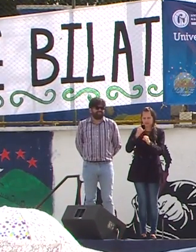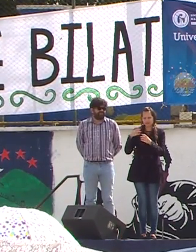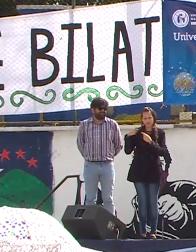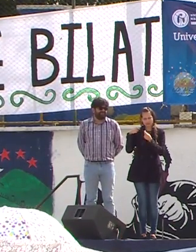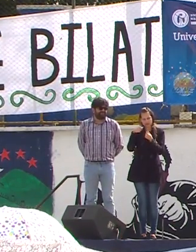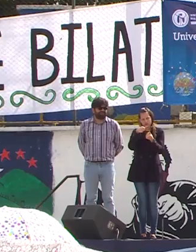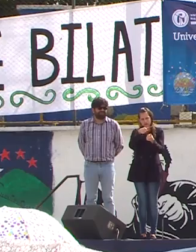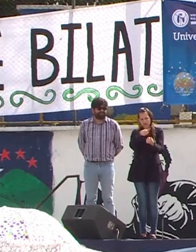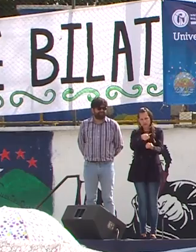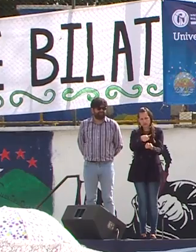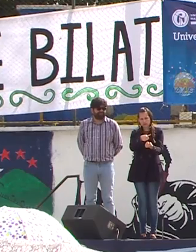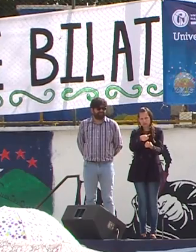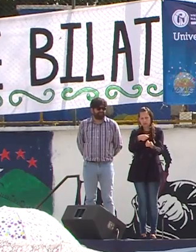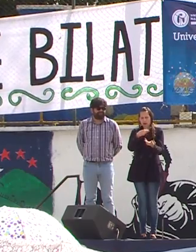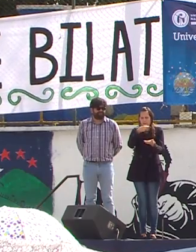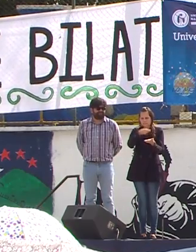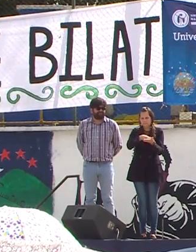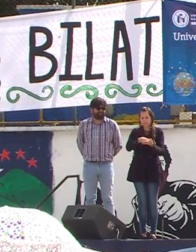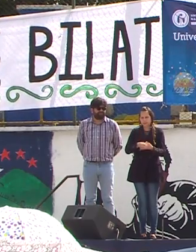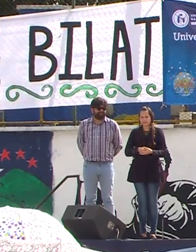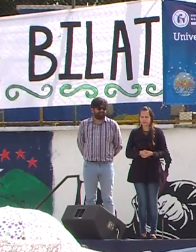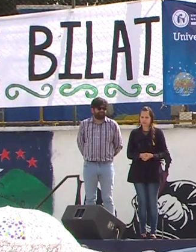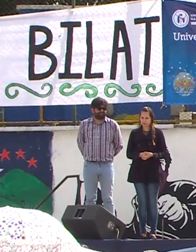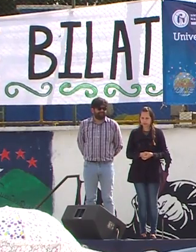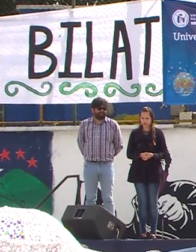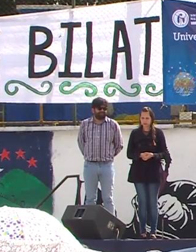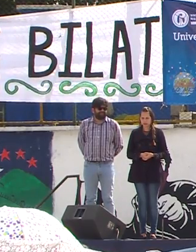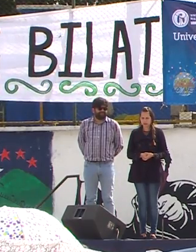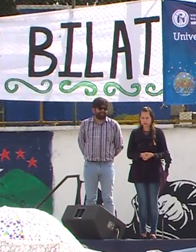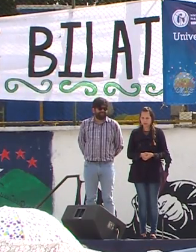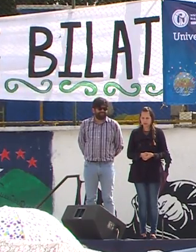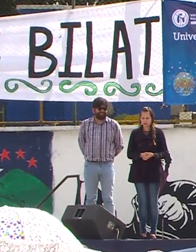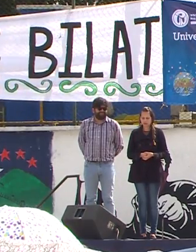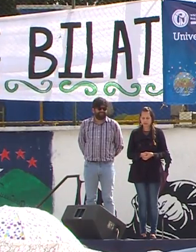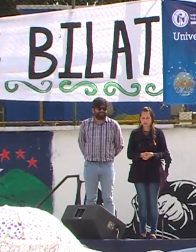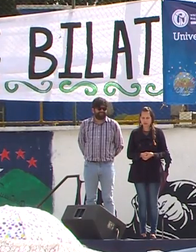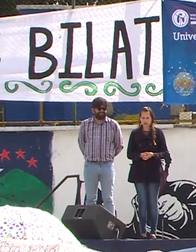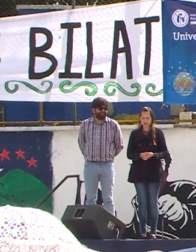financieramente reconocida y paga. Hacemos los estudios